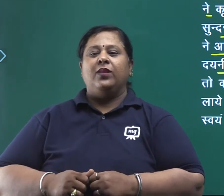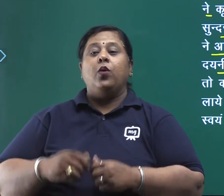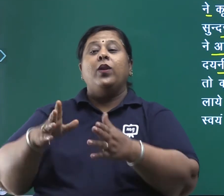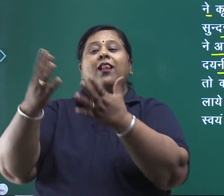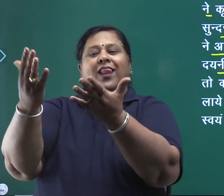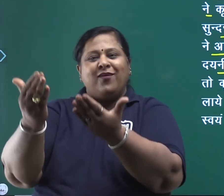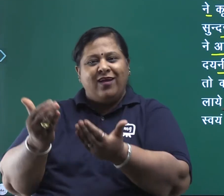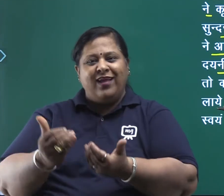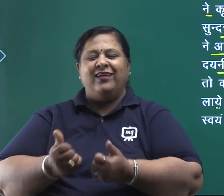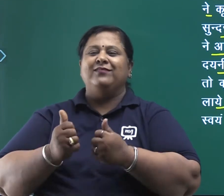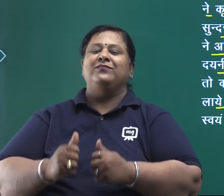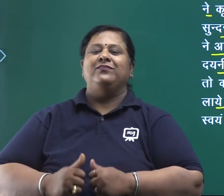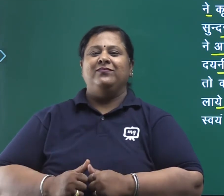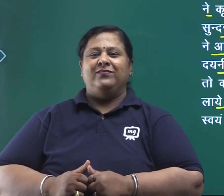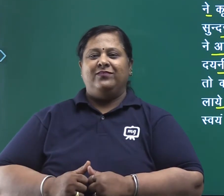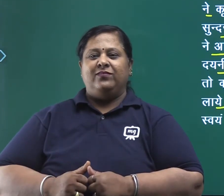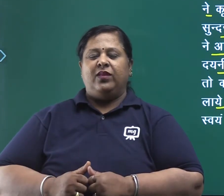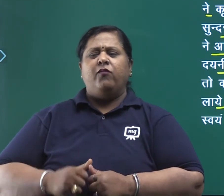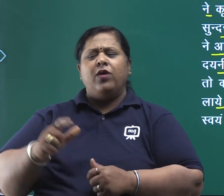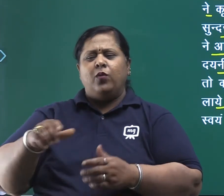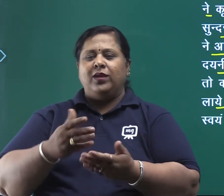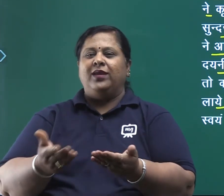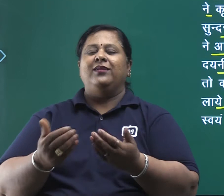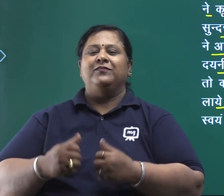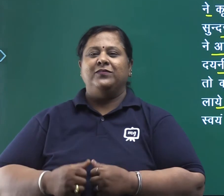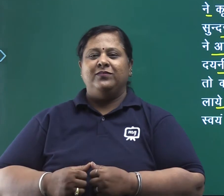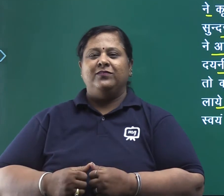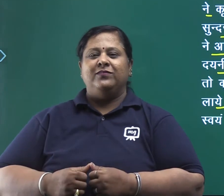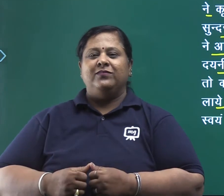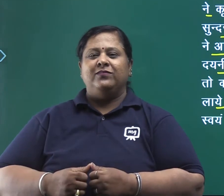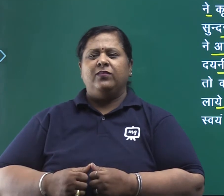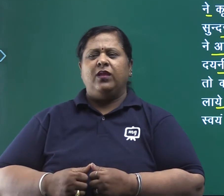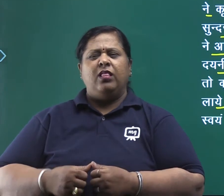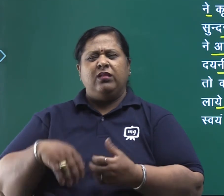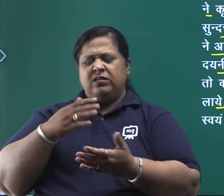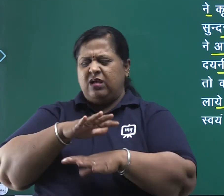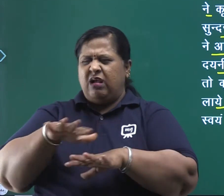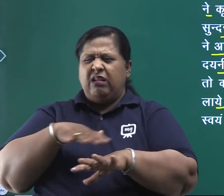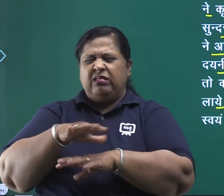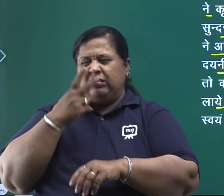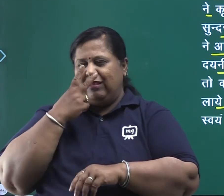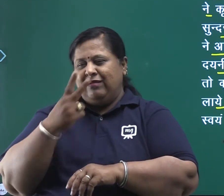उन्हें लिवा लाए। वह उनकी दशा देखकर